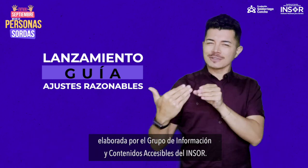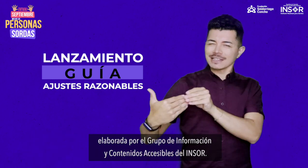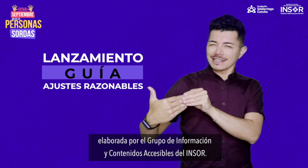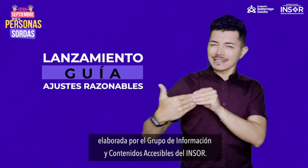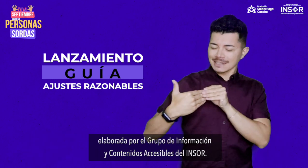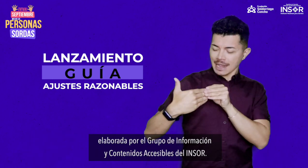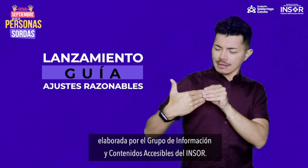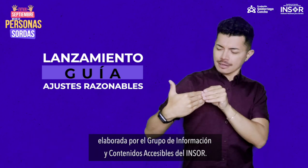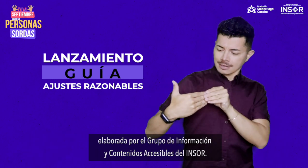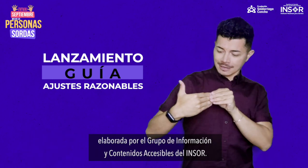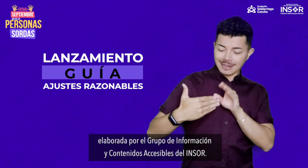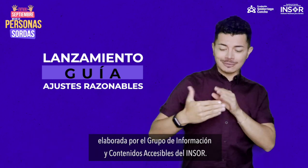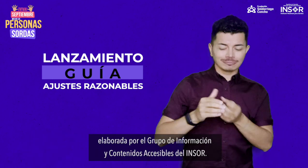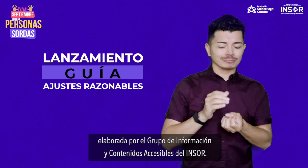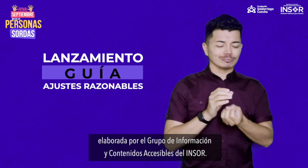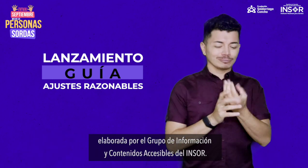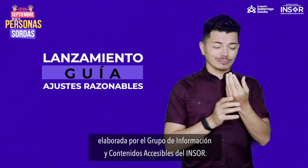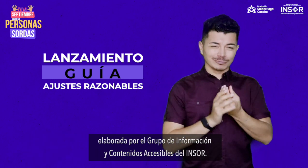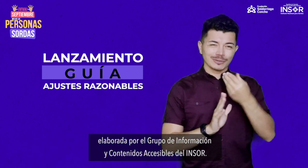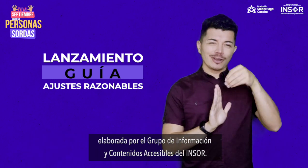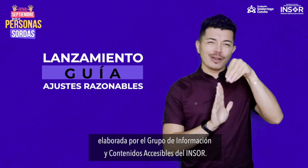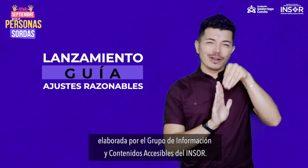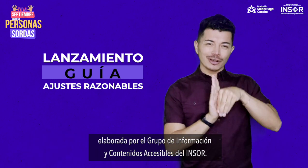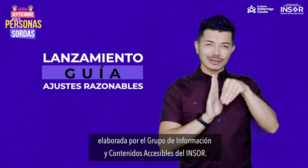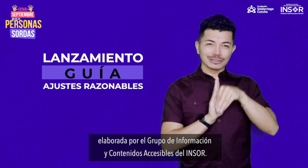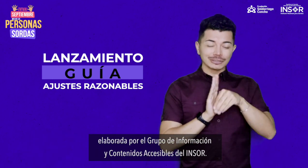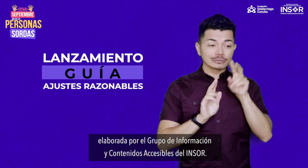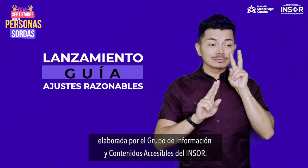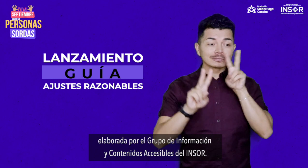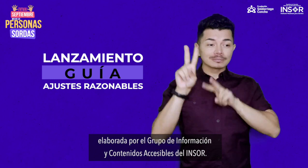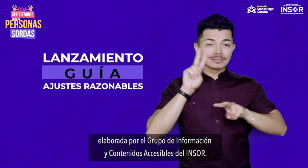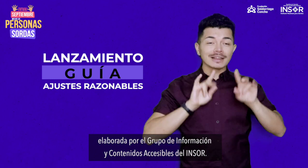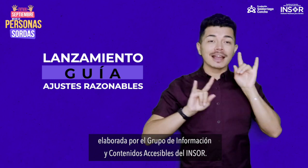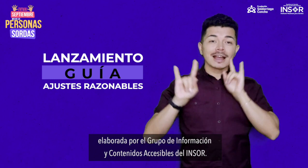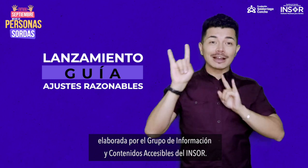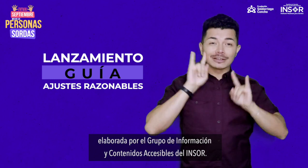elaborada por el Grupo de Información y Contenidos Accesibles del INSOR.